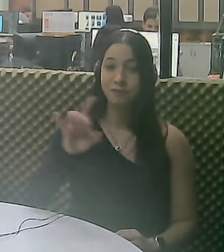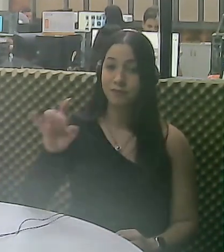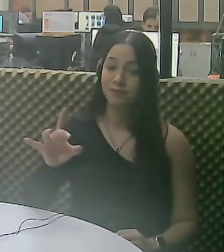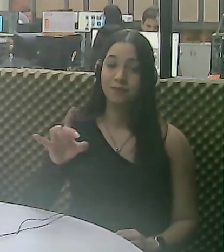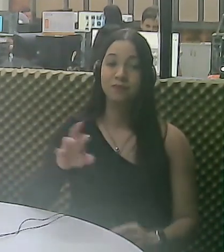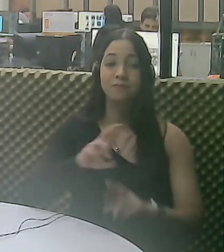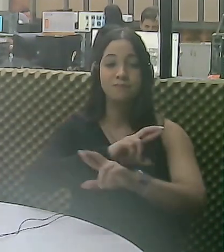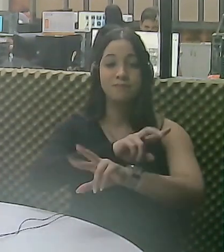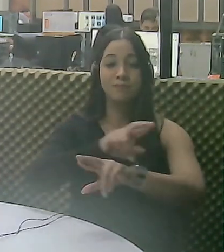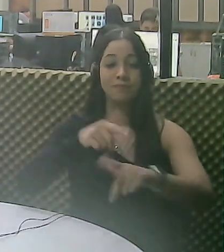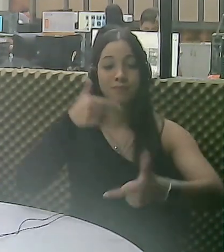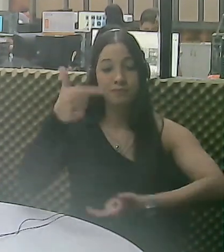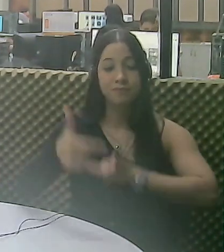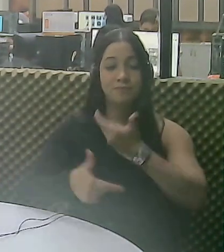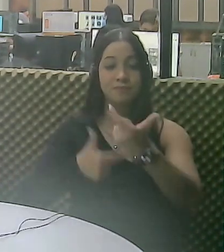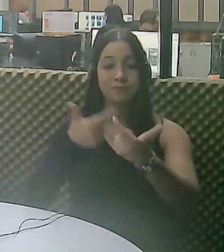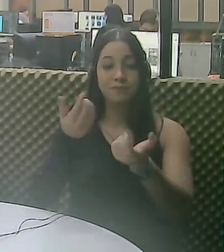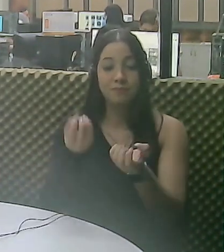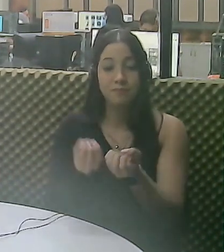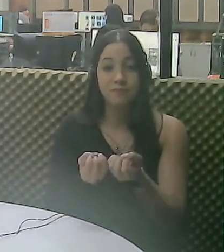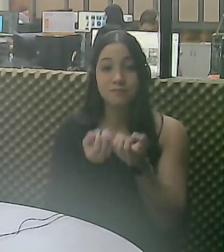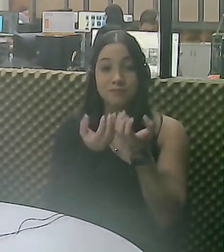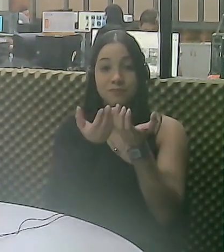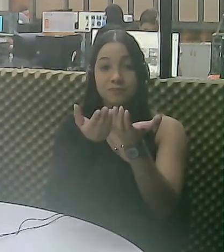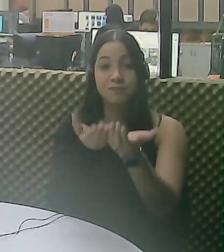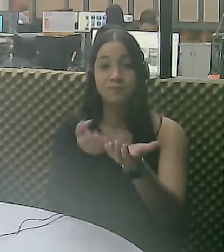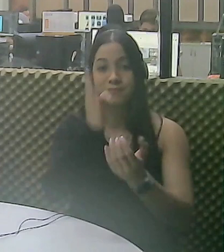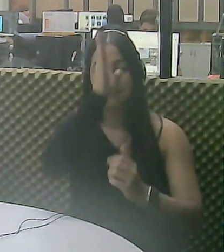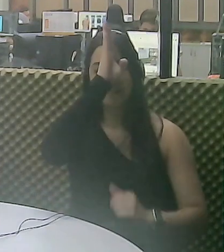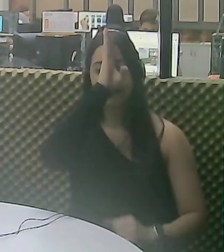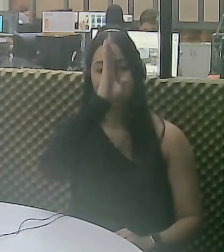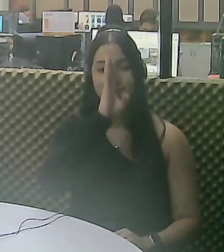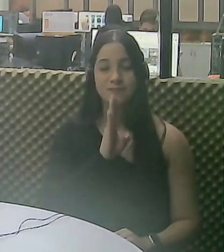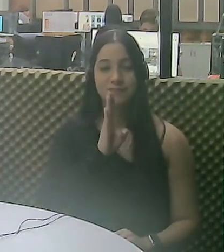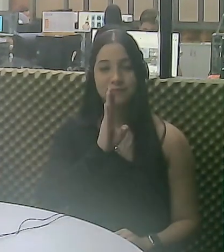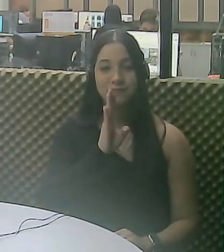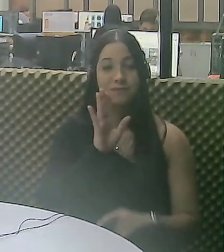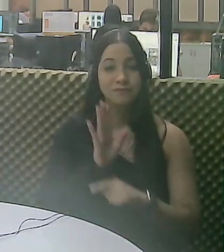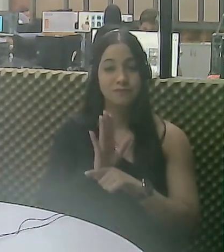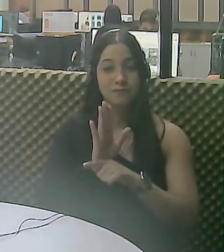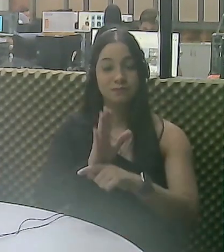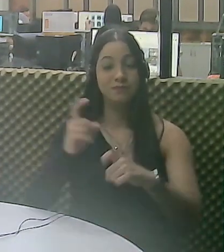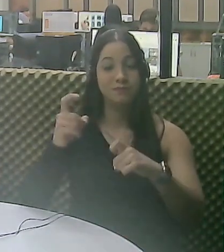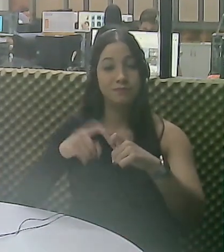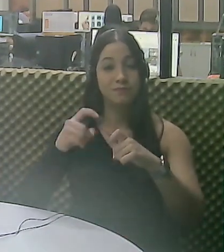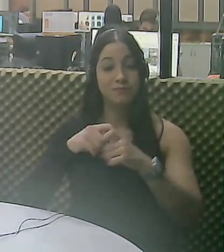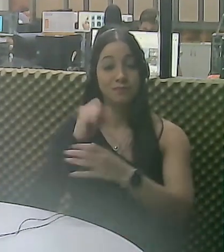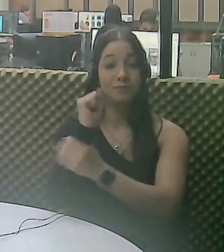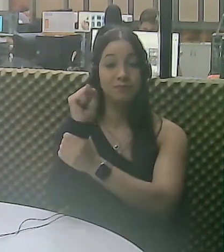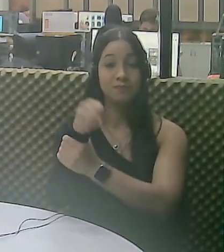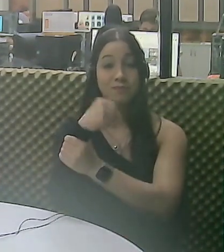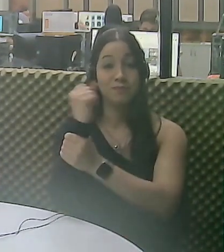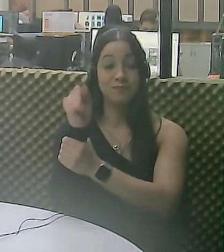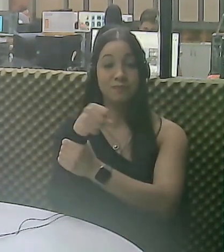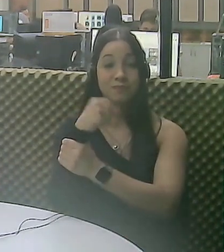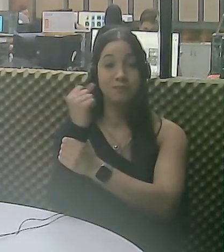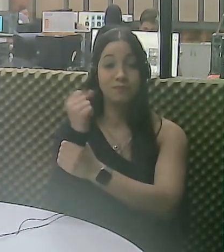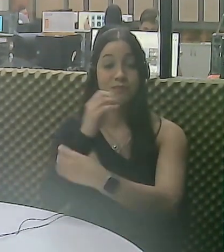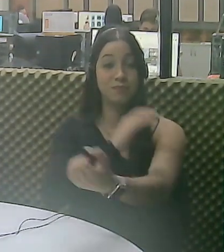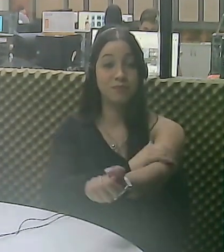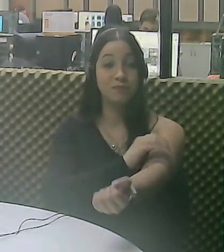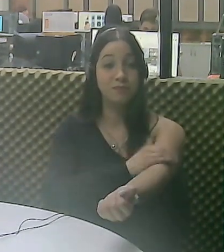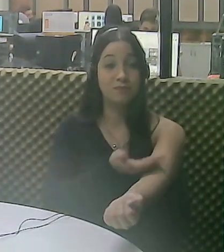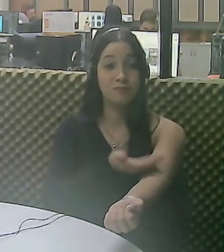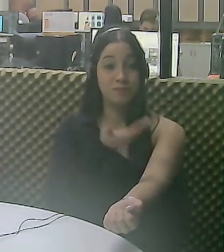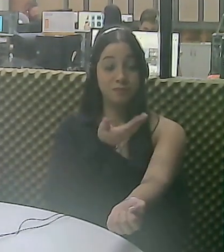quais diversos serviços serão disponibilizados gratuitamente, como assistência médica e fisioterapêutica, aferição de